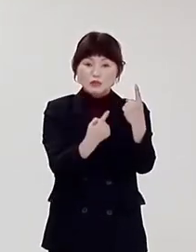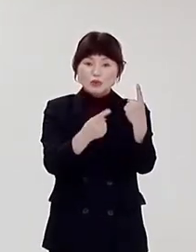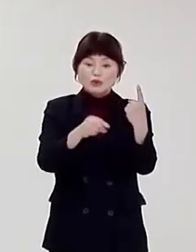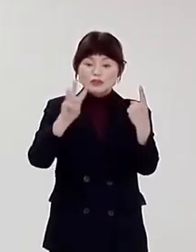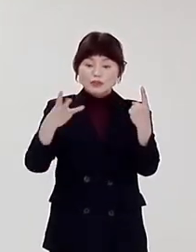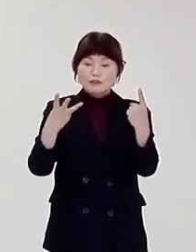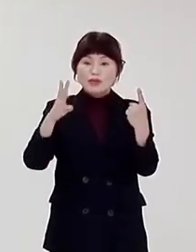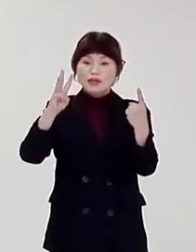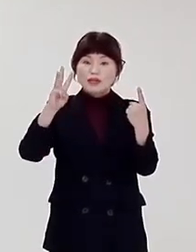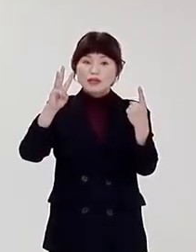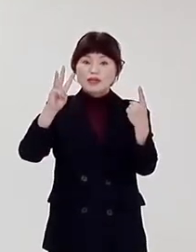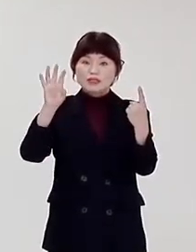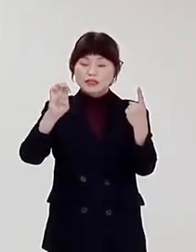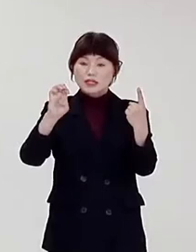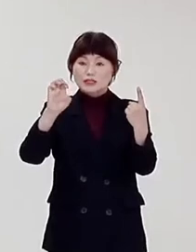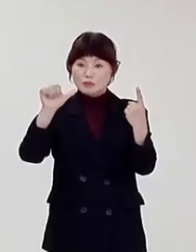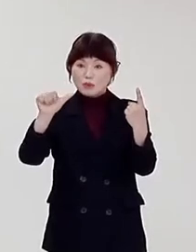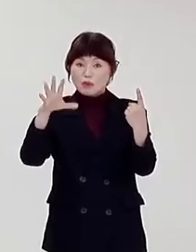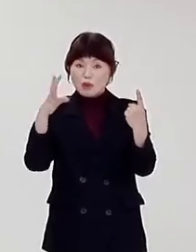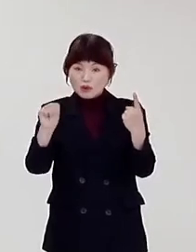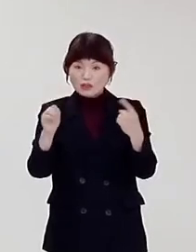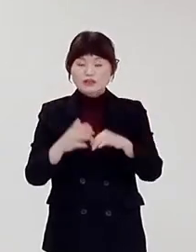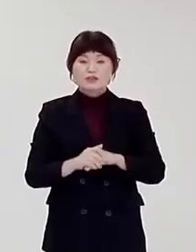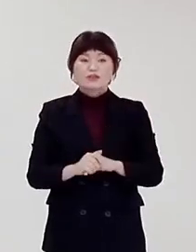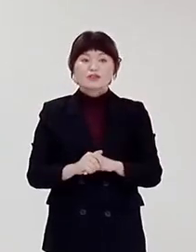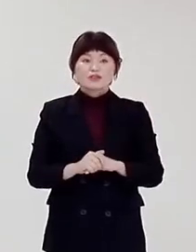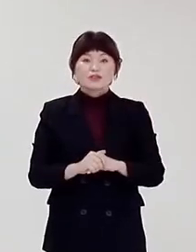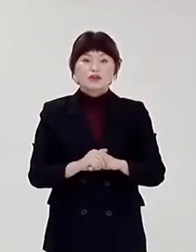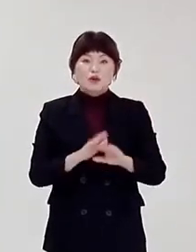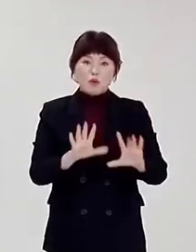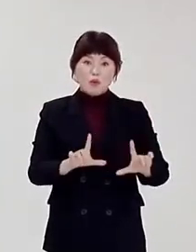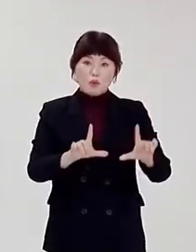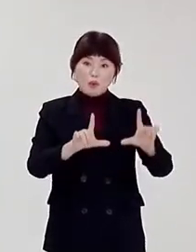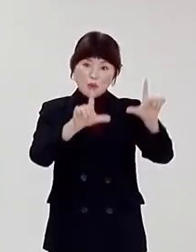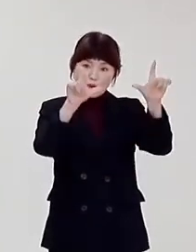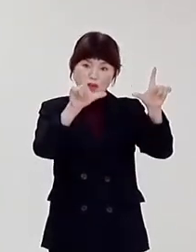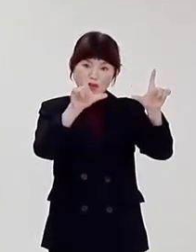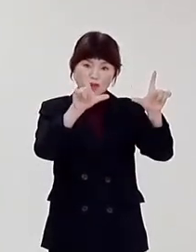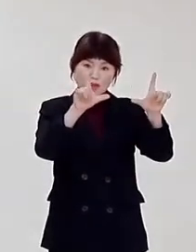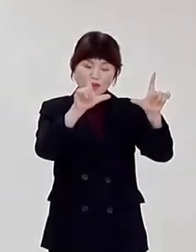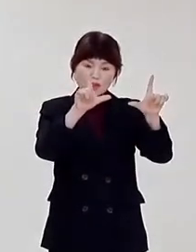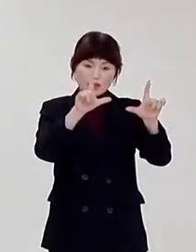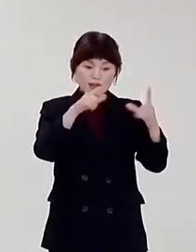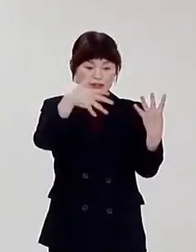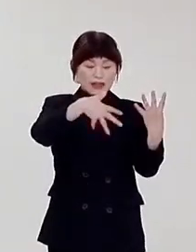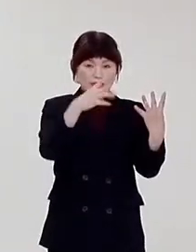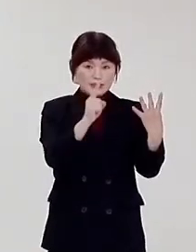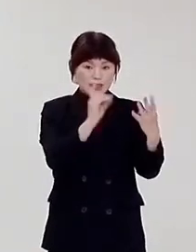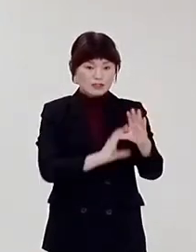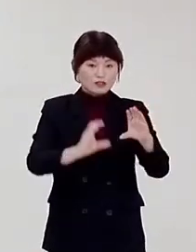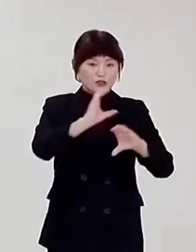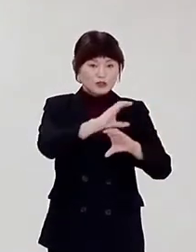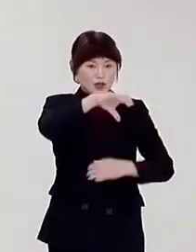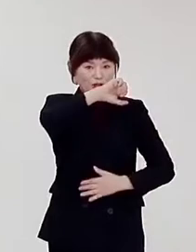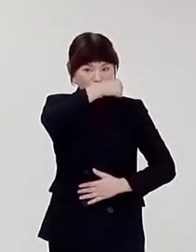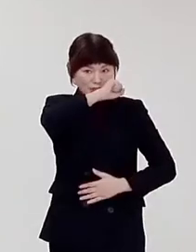345억 원의 금년도 마지막 제4회 추경 예산안과